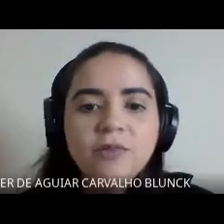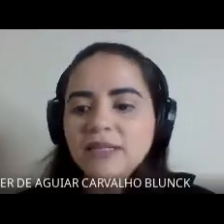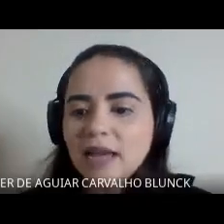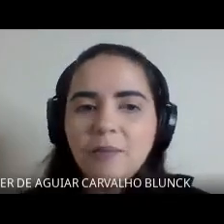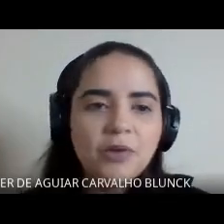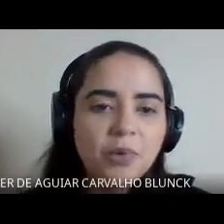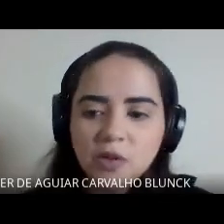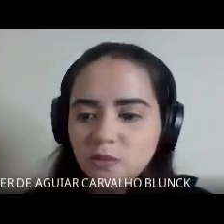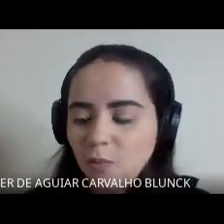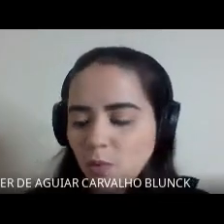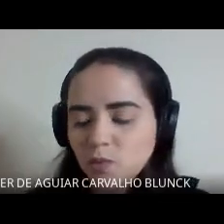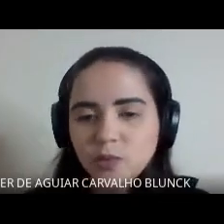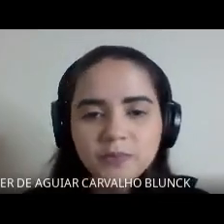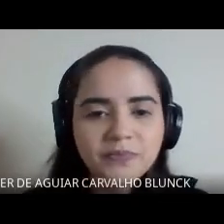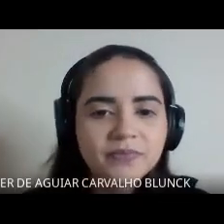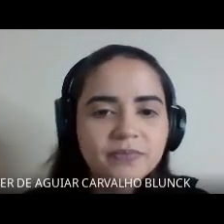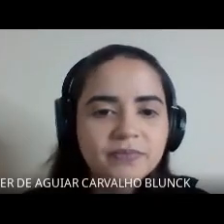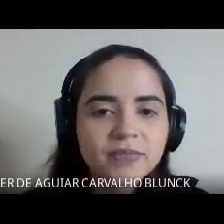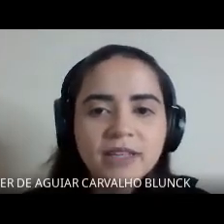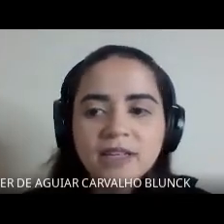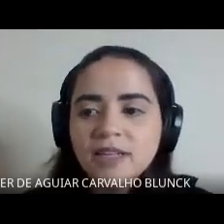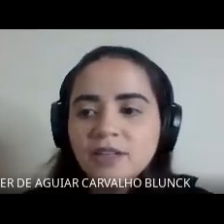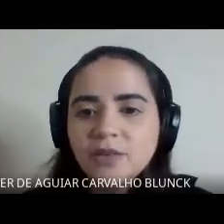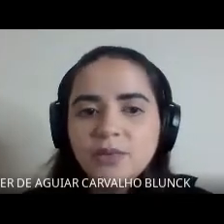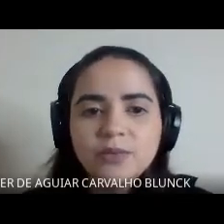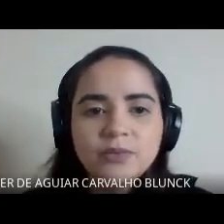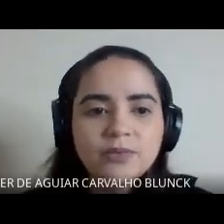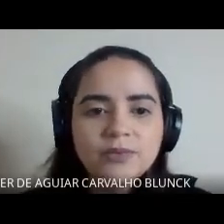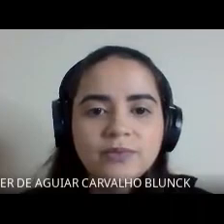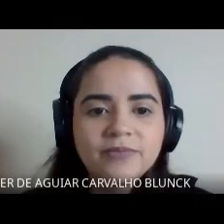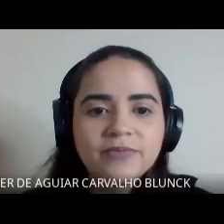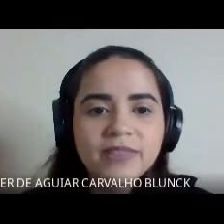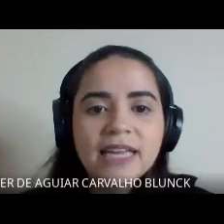Então vamos passar para o próximo ponto. Eu